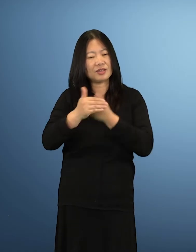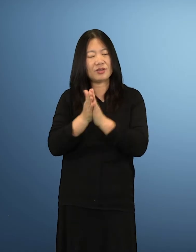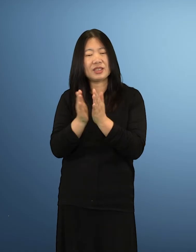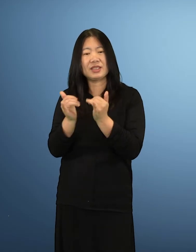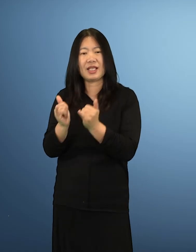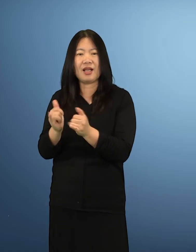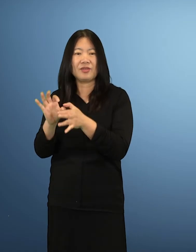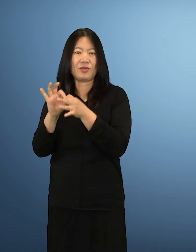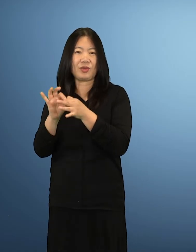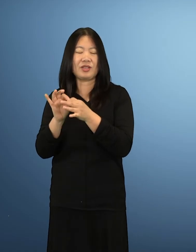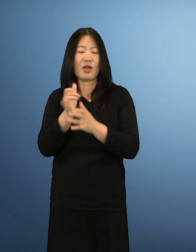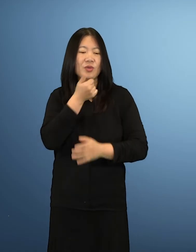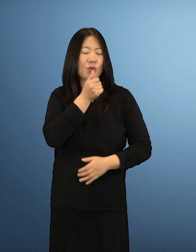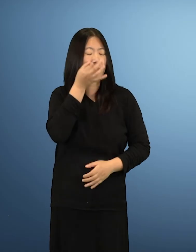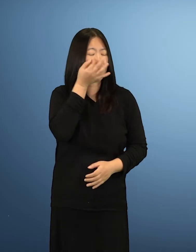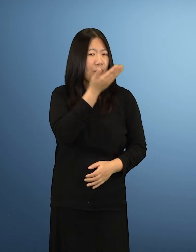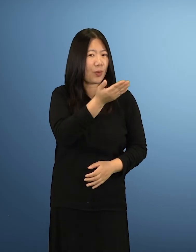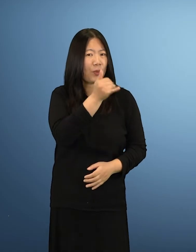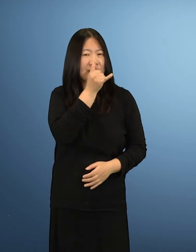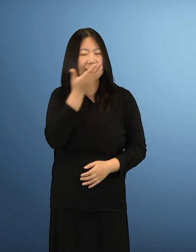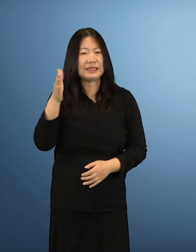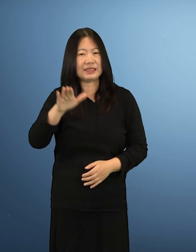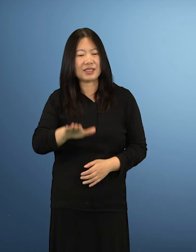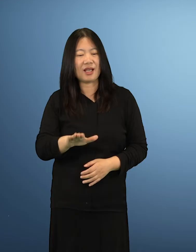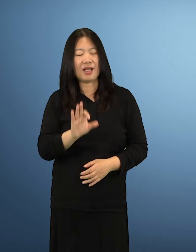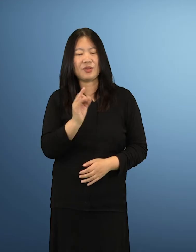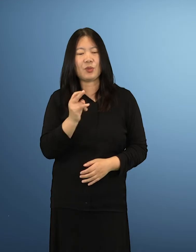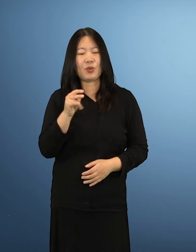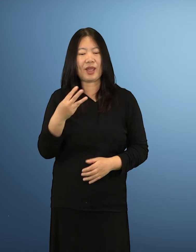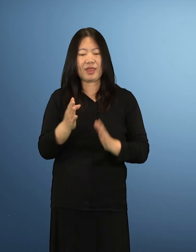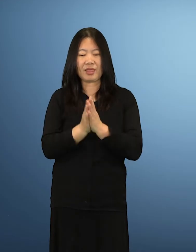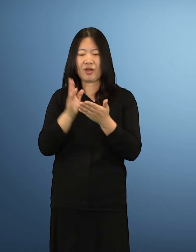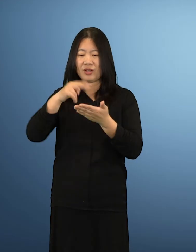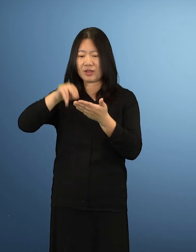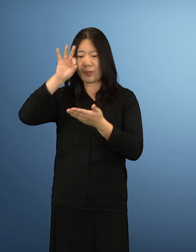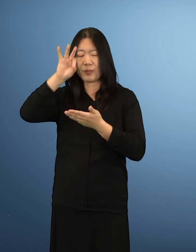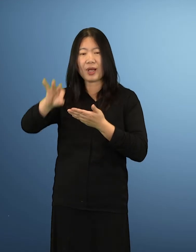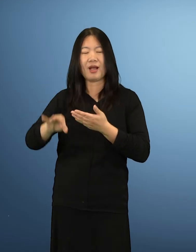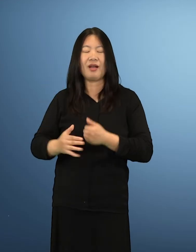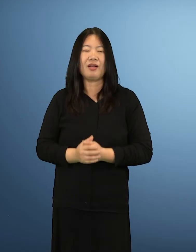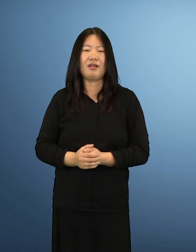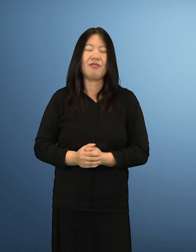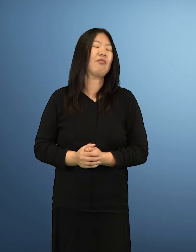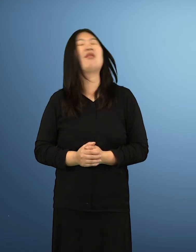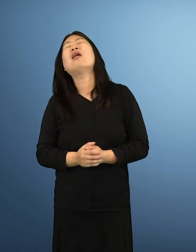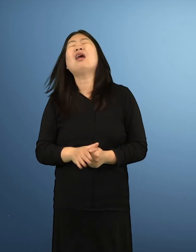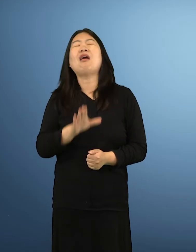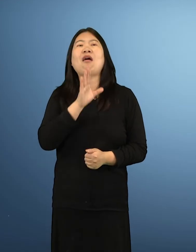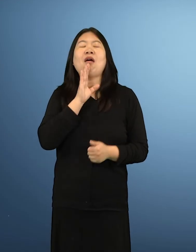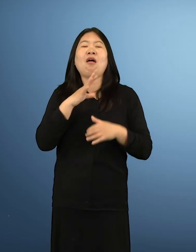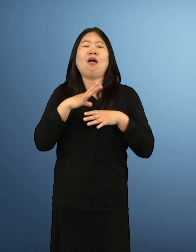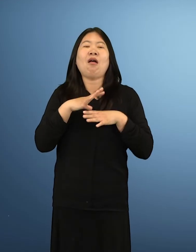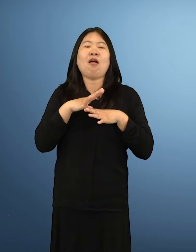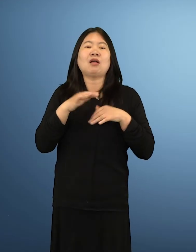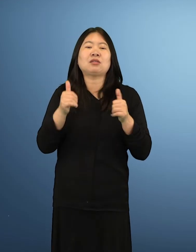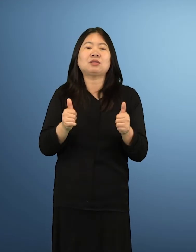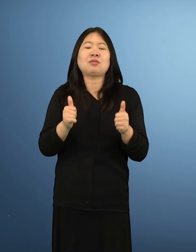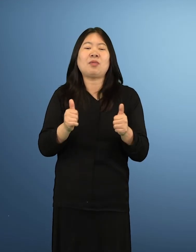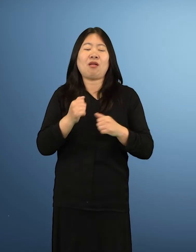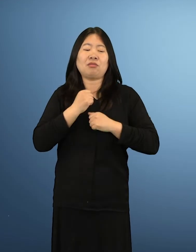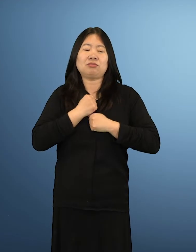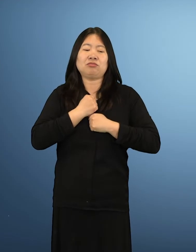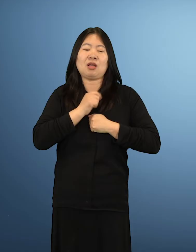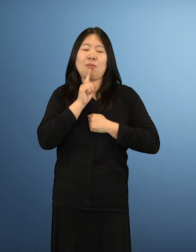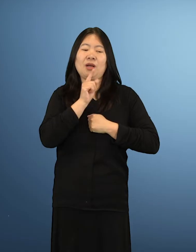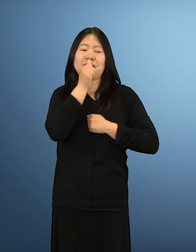선지자들에 의해서 소개되고 쓰여지는데 요엘서에서는 이렇게 무시무시한 심판을